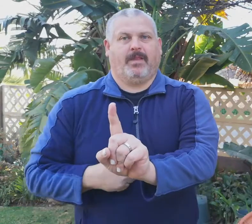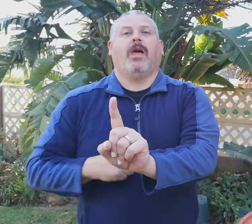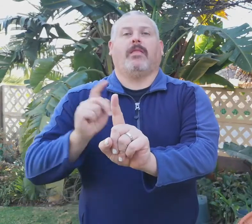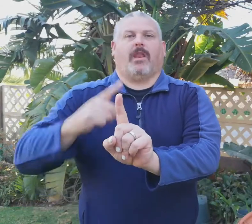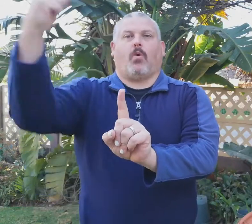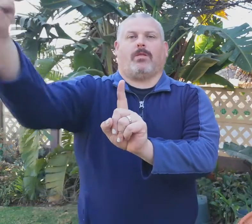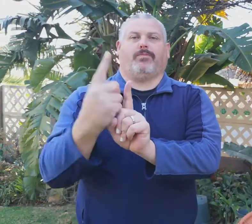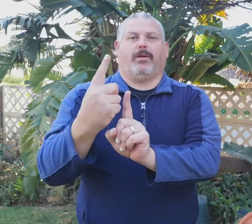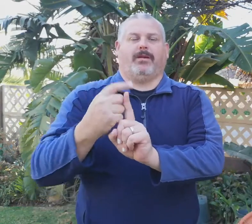aan God.